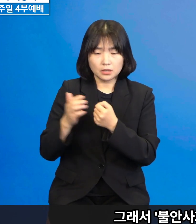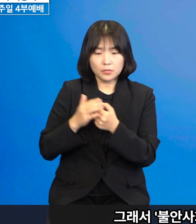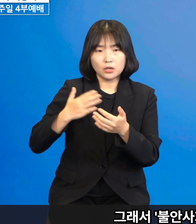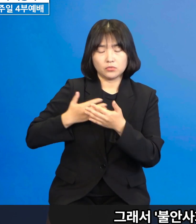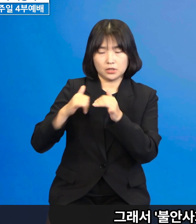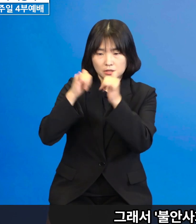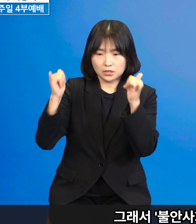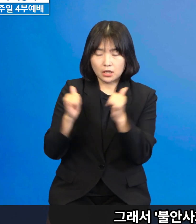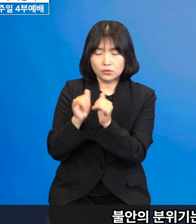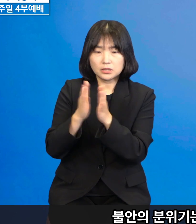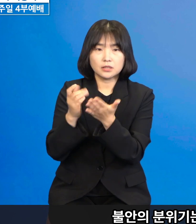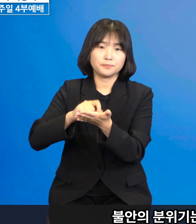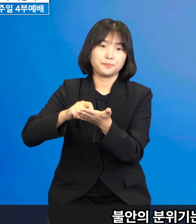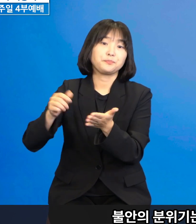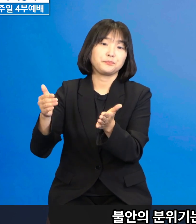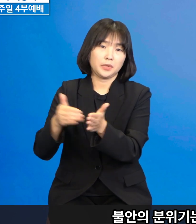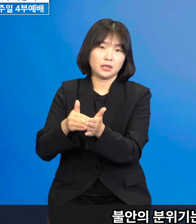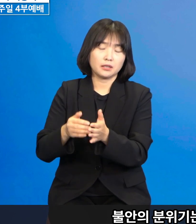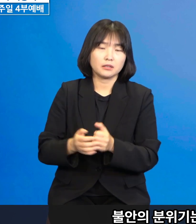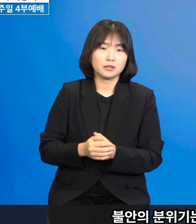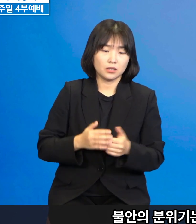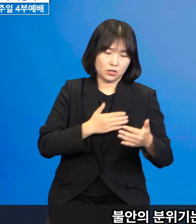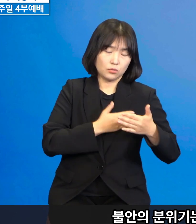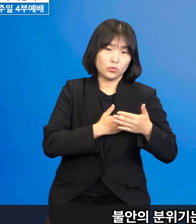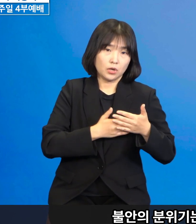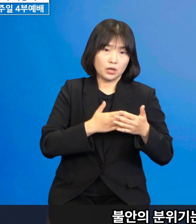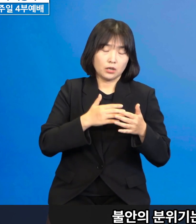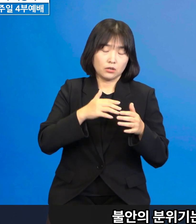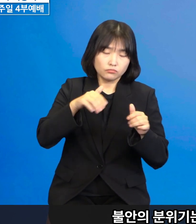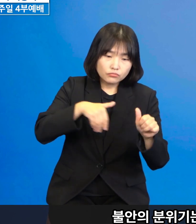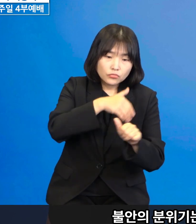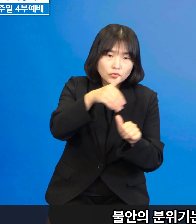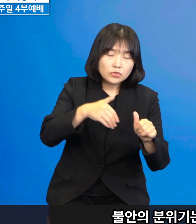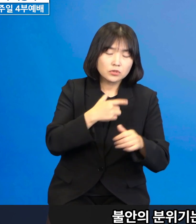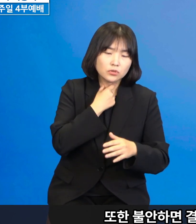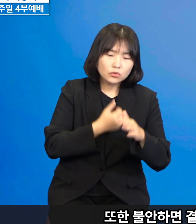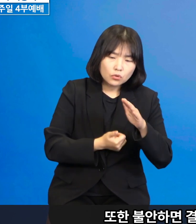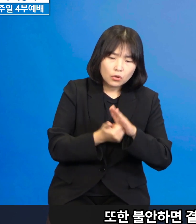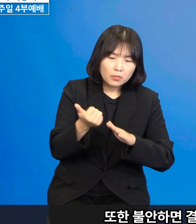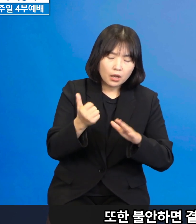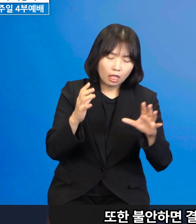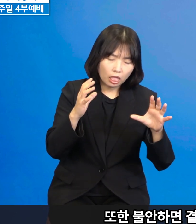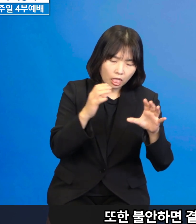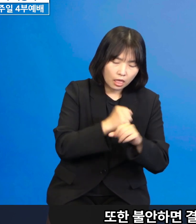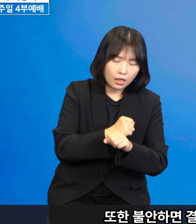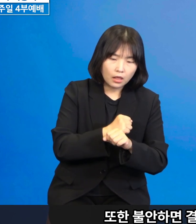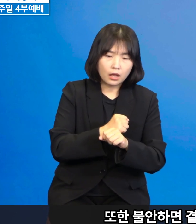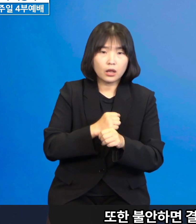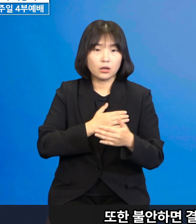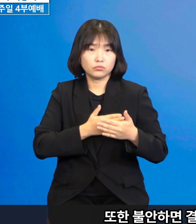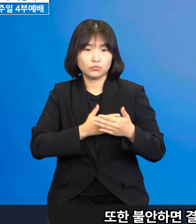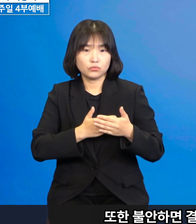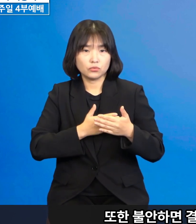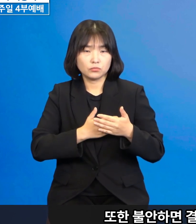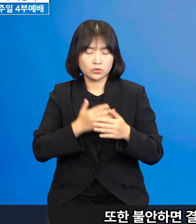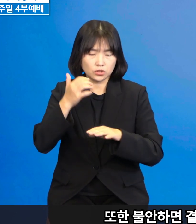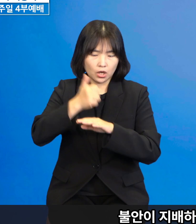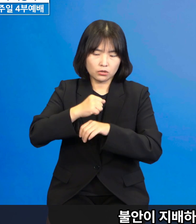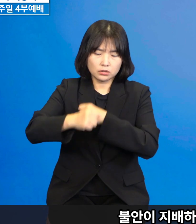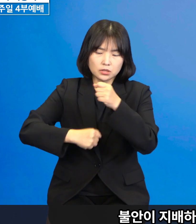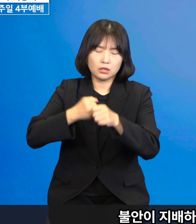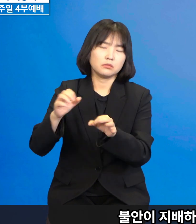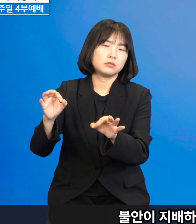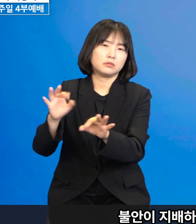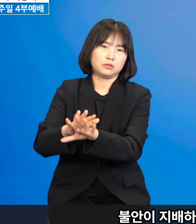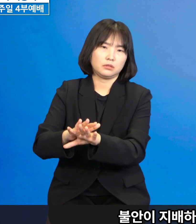책을 냈어요. 불안의 분위기는 소망을 질식시키고 또한 불안하면 결국엔 자유가